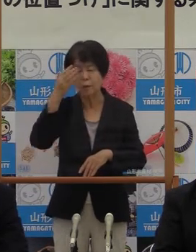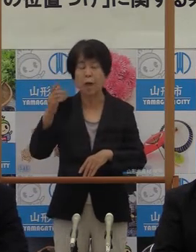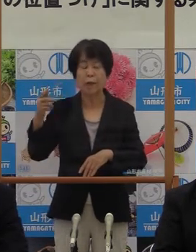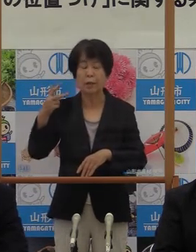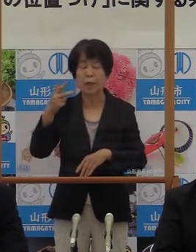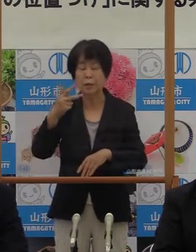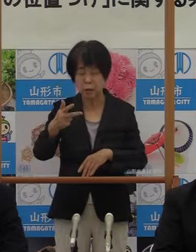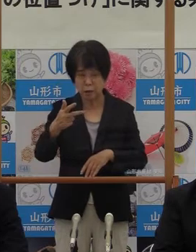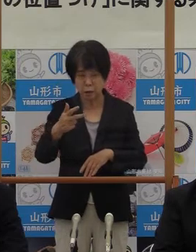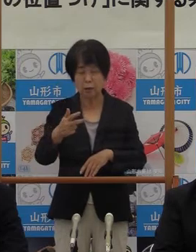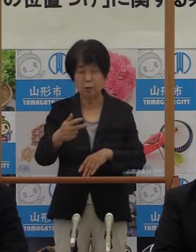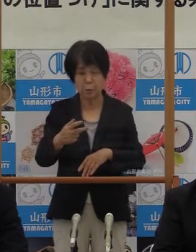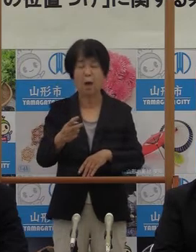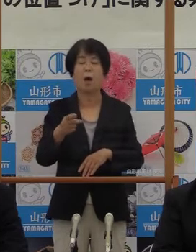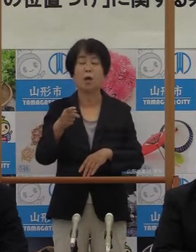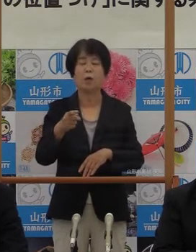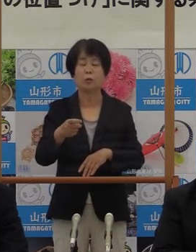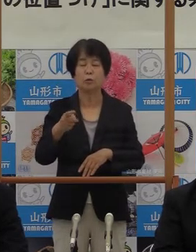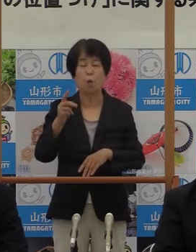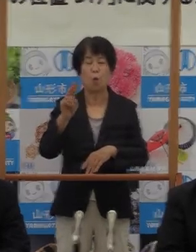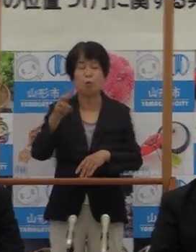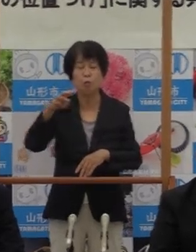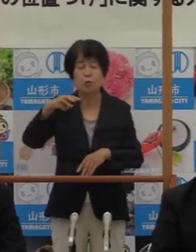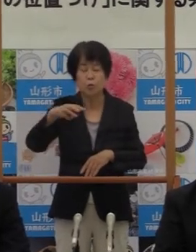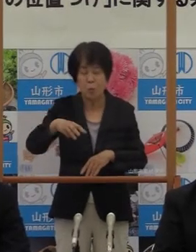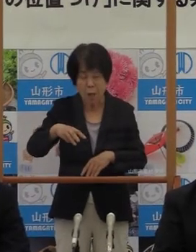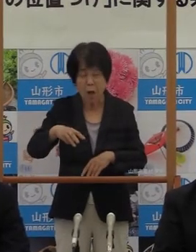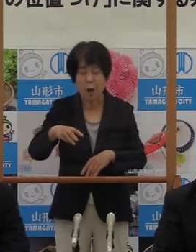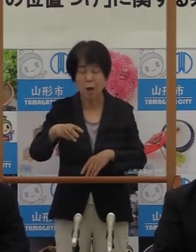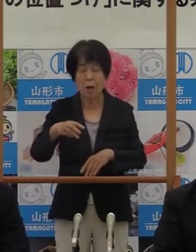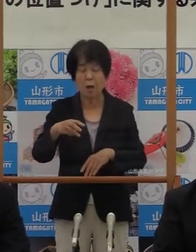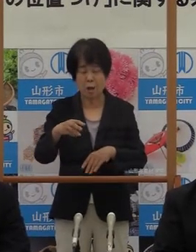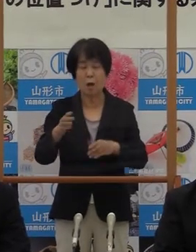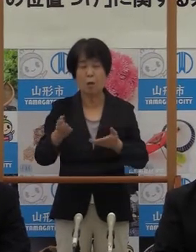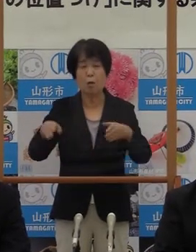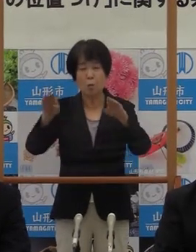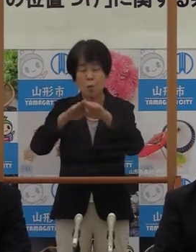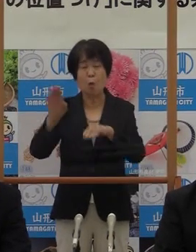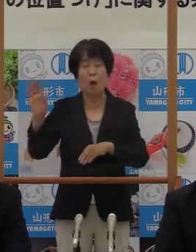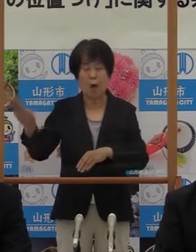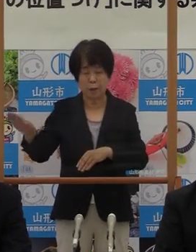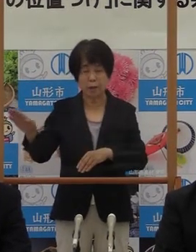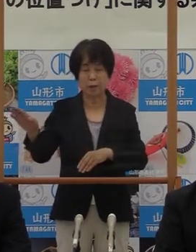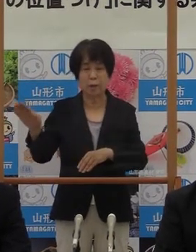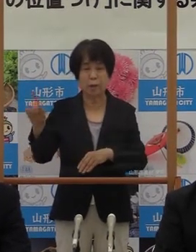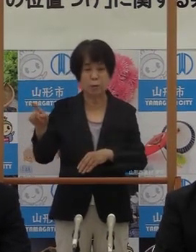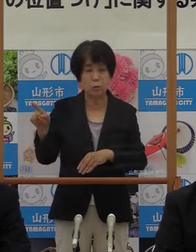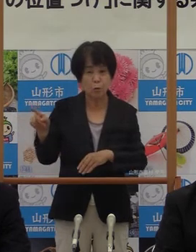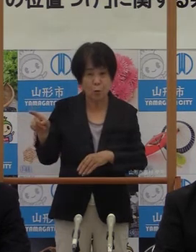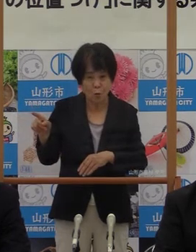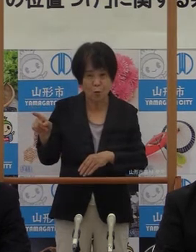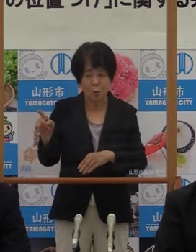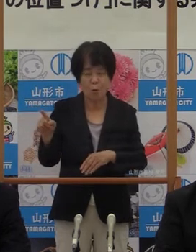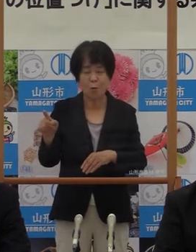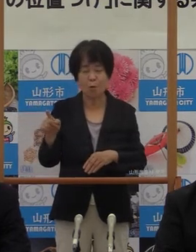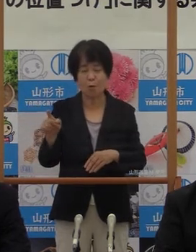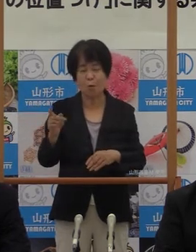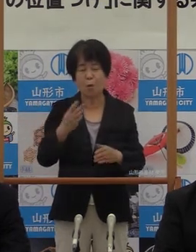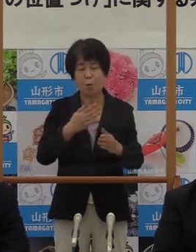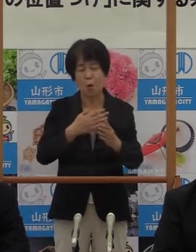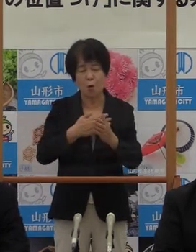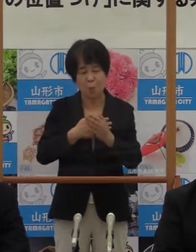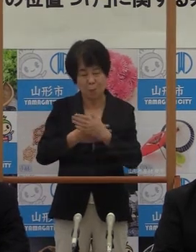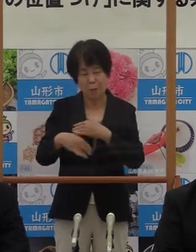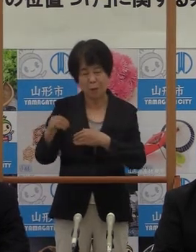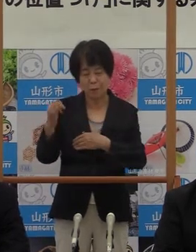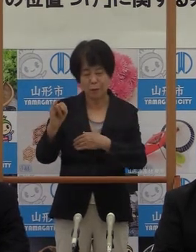ですね、やはりこれも元料亭だと思いますけれども、こちらで今これも舞妓さんの踊りを見ていただけ